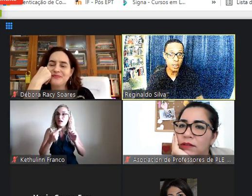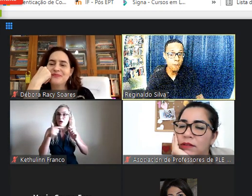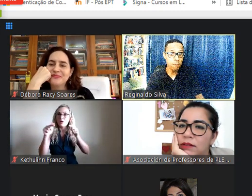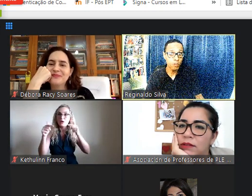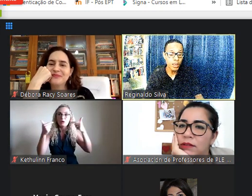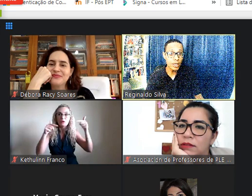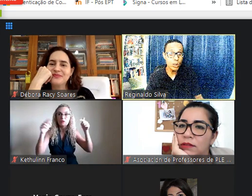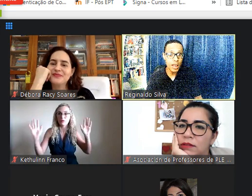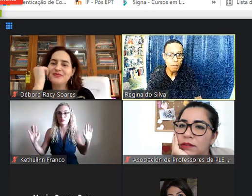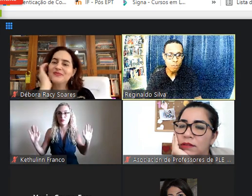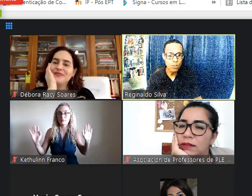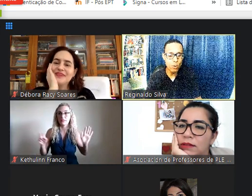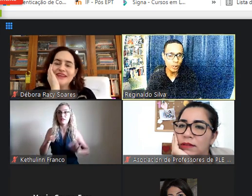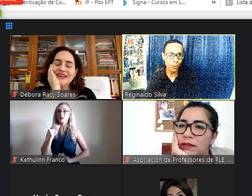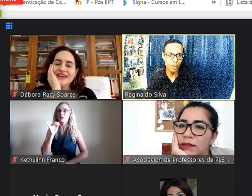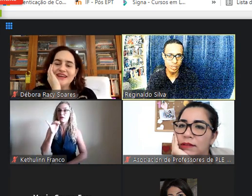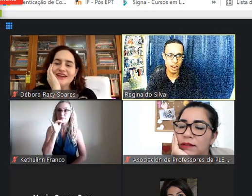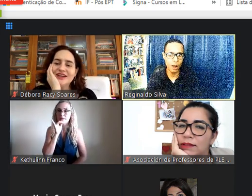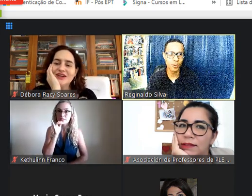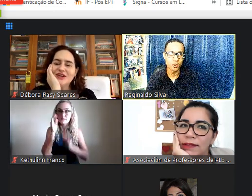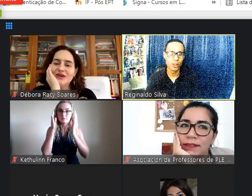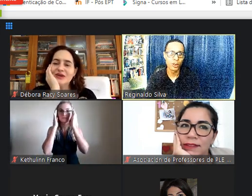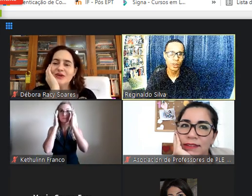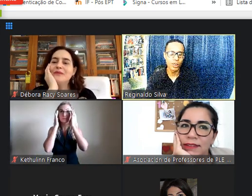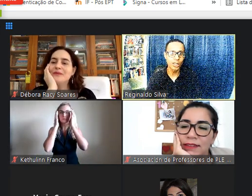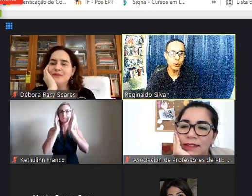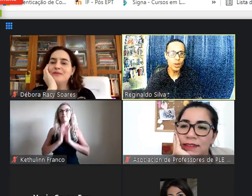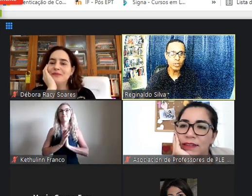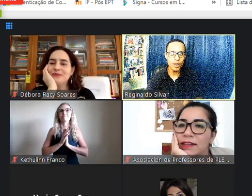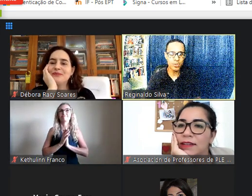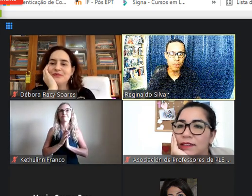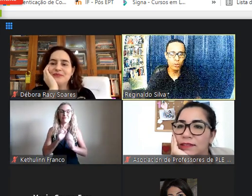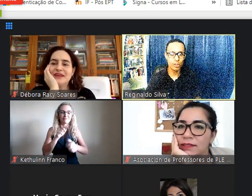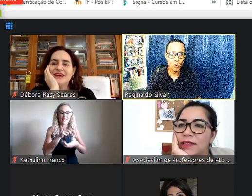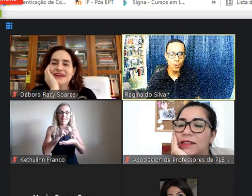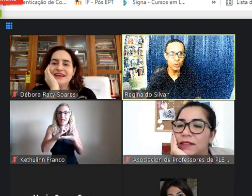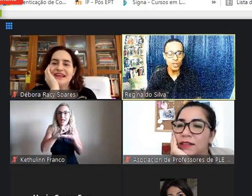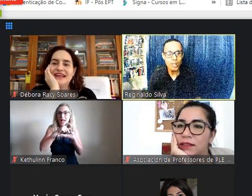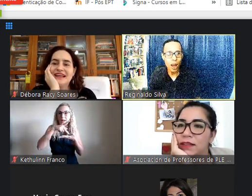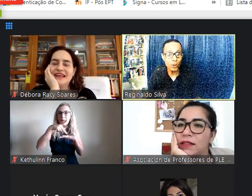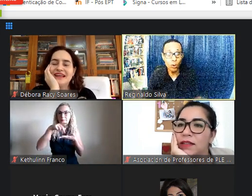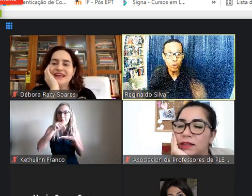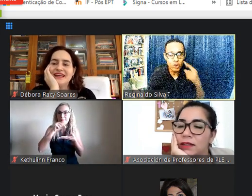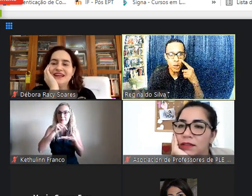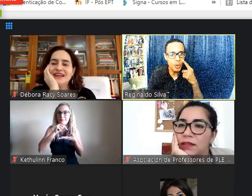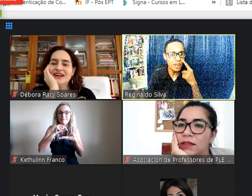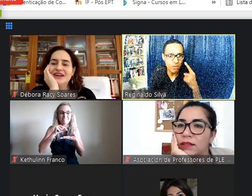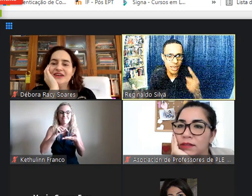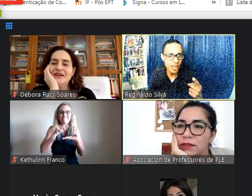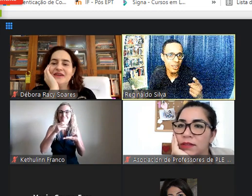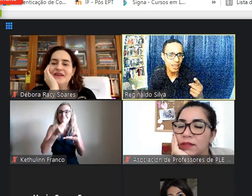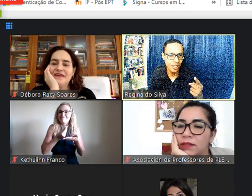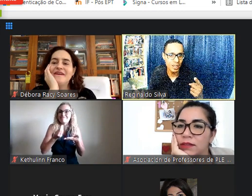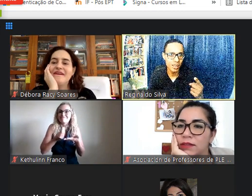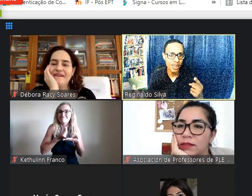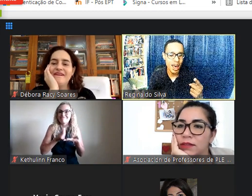sangue. Então é muito literal. Então quando nós vemos um sinal, o surdo ele vê.